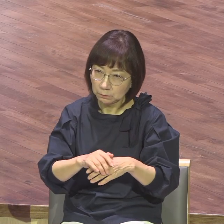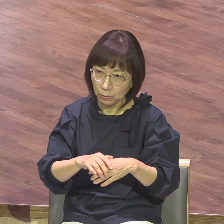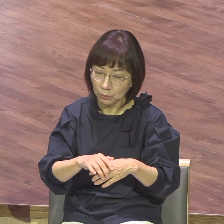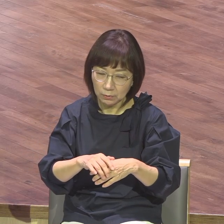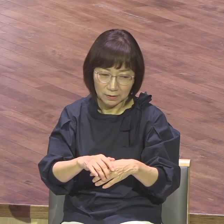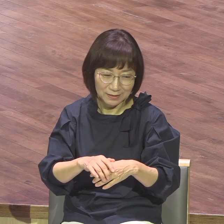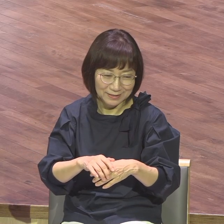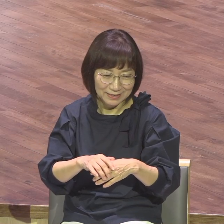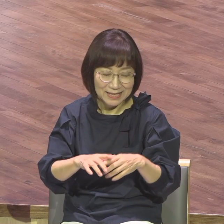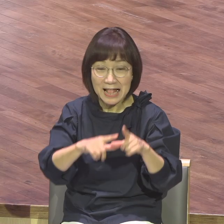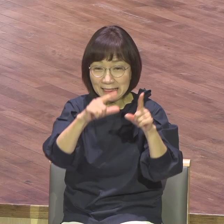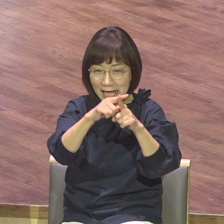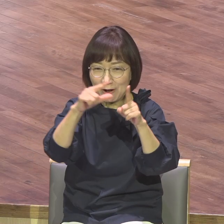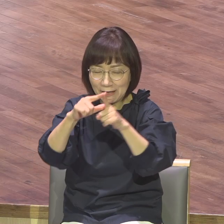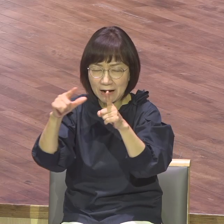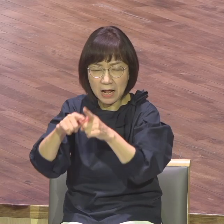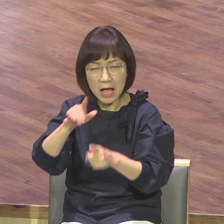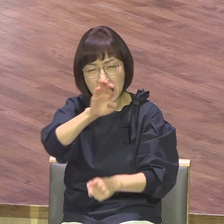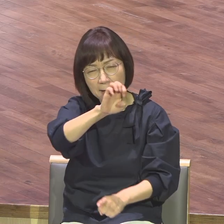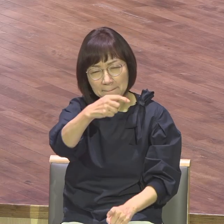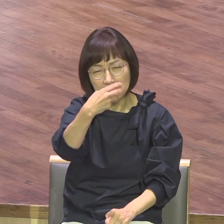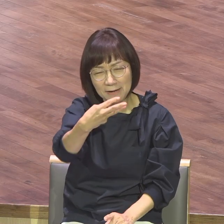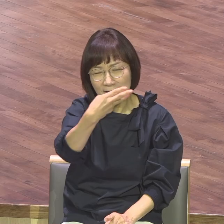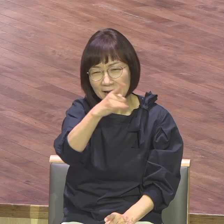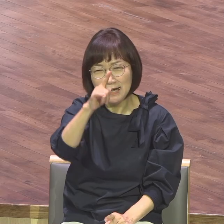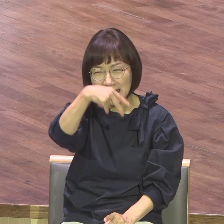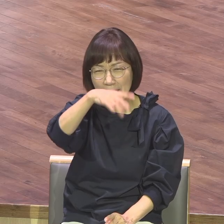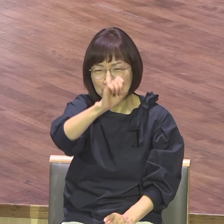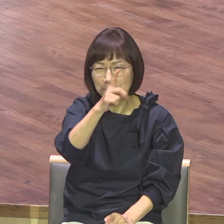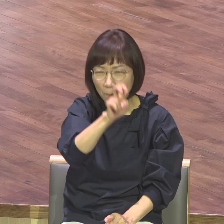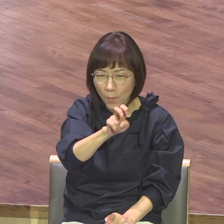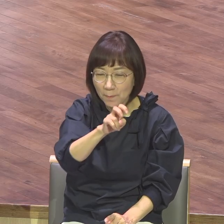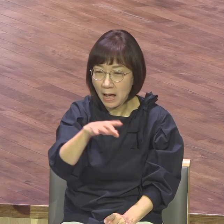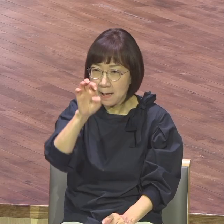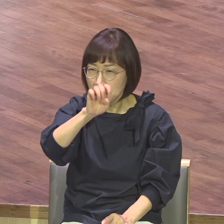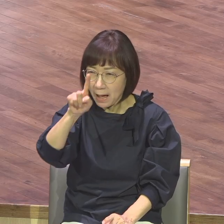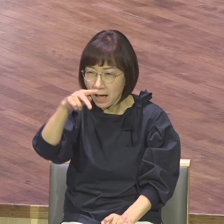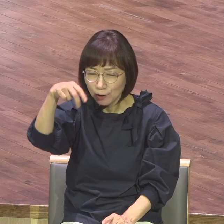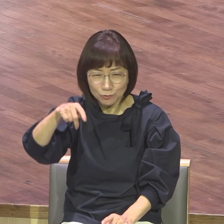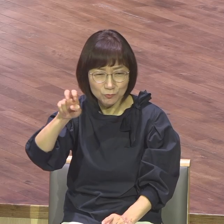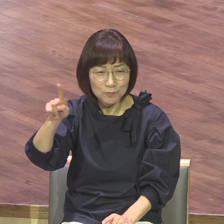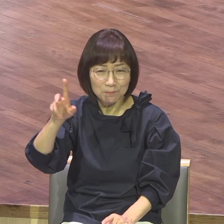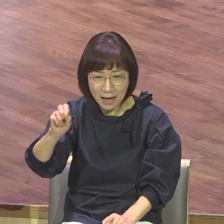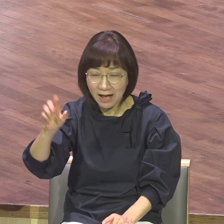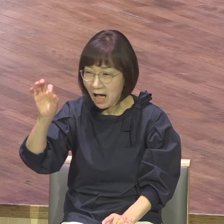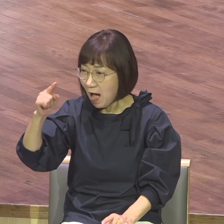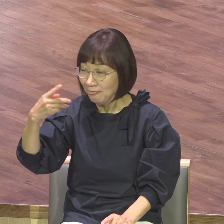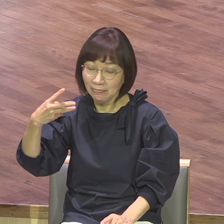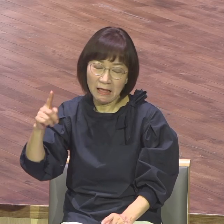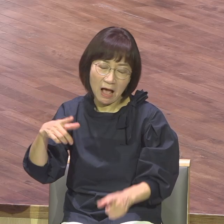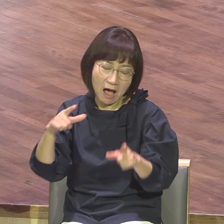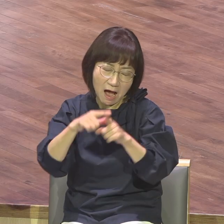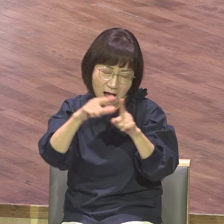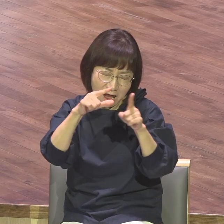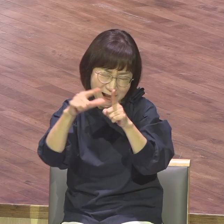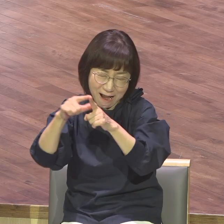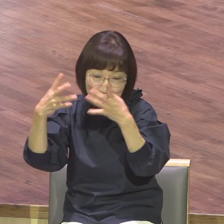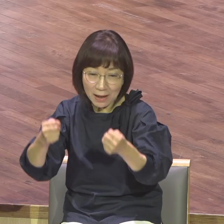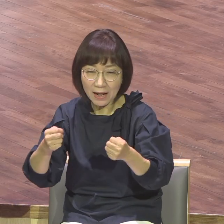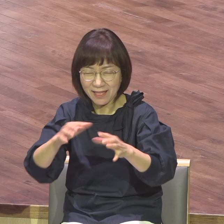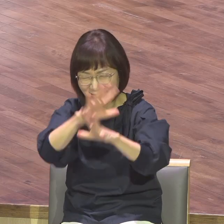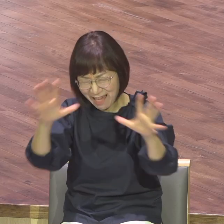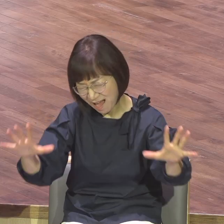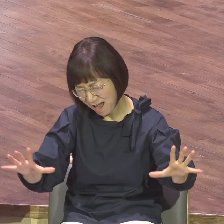안테나 깊은 기도의 자리로 들어가라. 전부 기도해, 전부 기도. 이렇게 되면